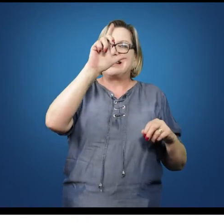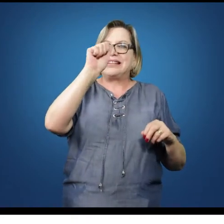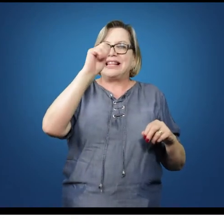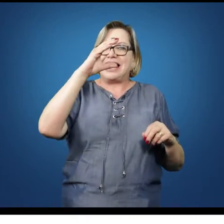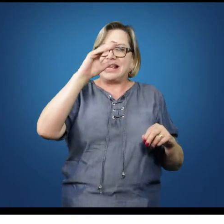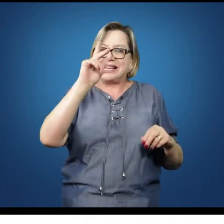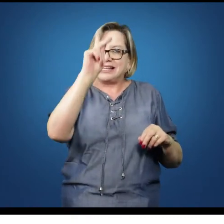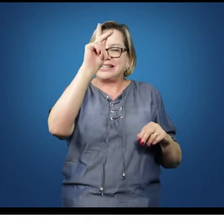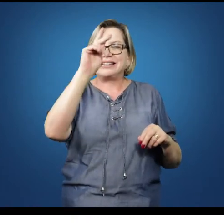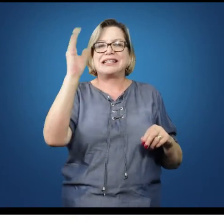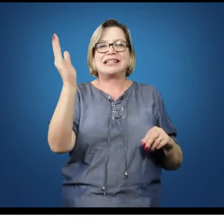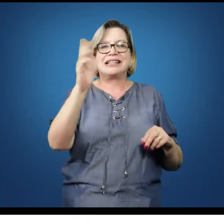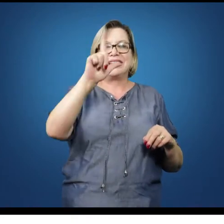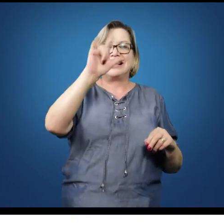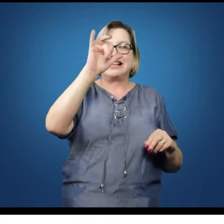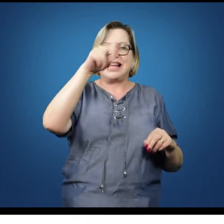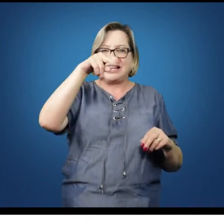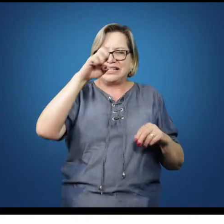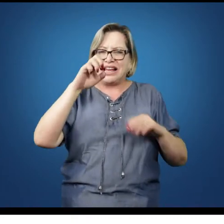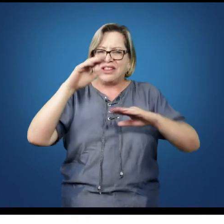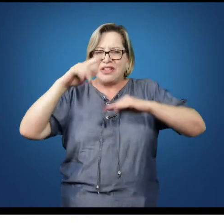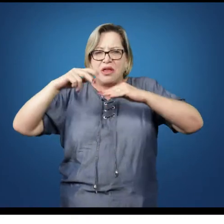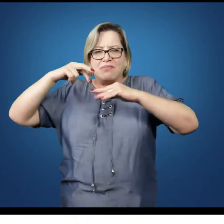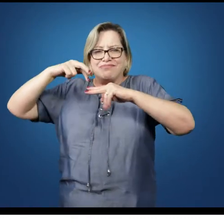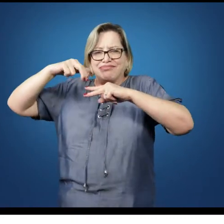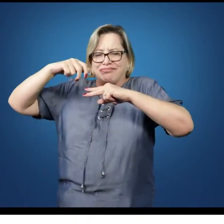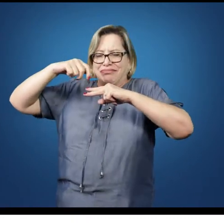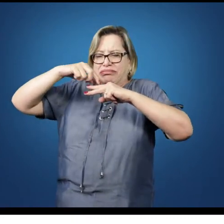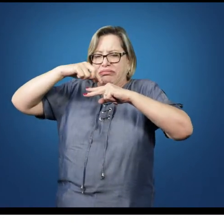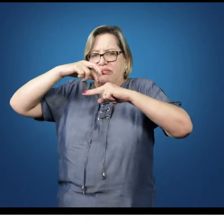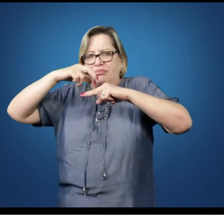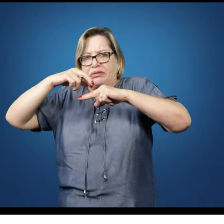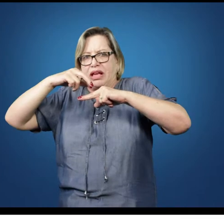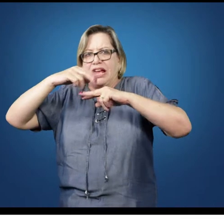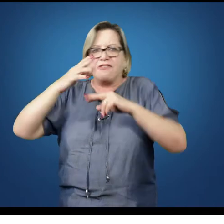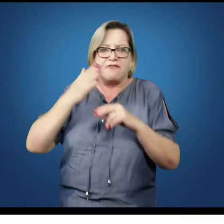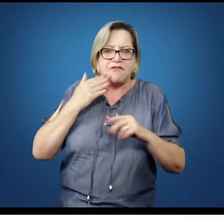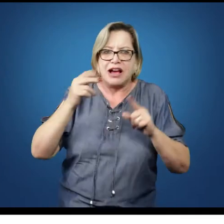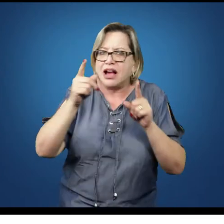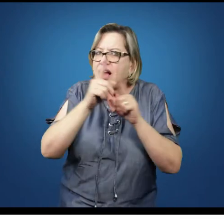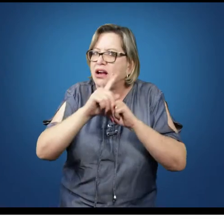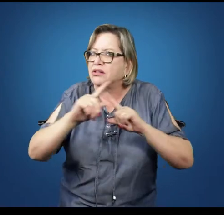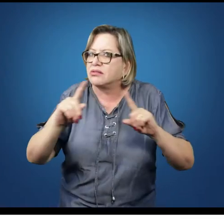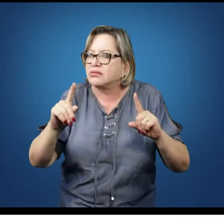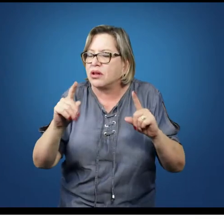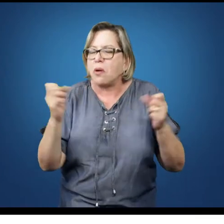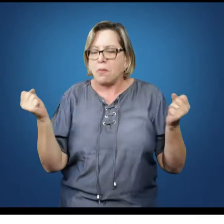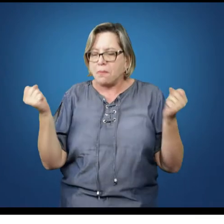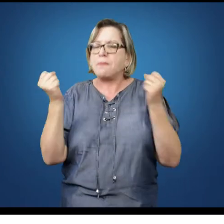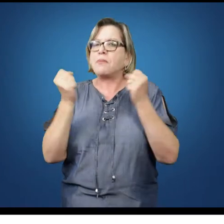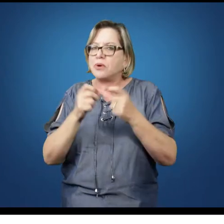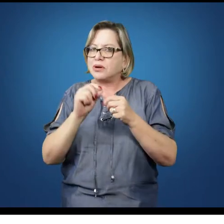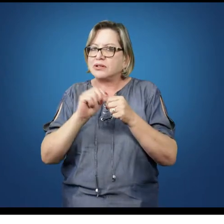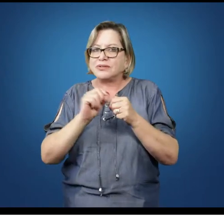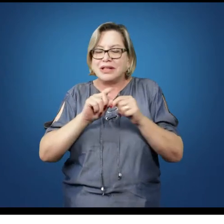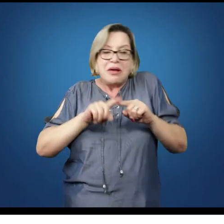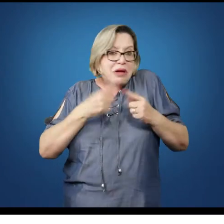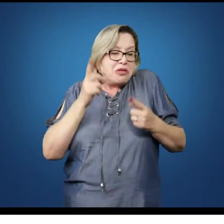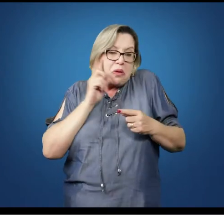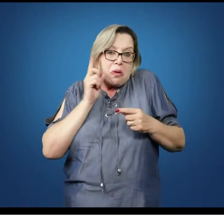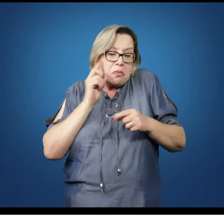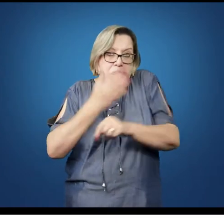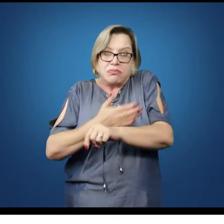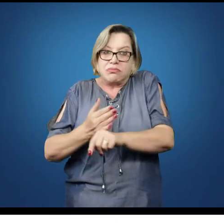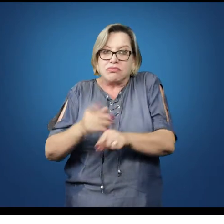tarefa inicialmente fácil. Ela não é impossível, mas inicialmente ela não é fácil porque ela não faz parte do nosso cotidiano. Talvez se